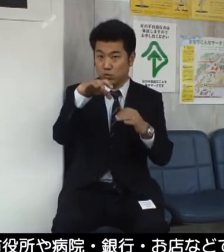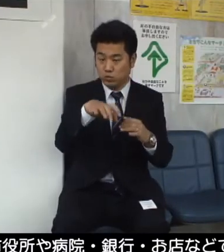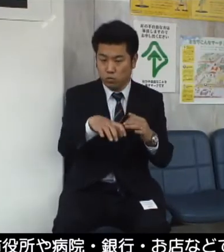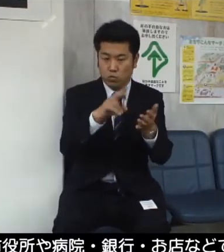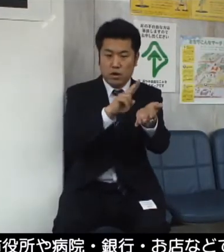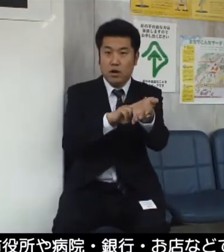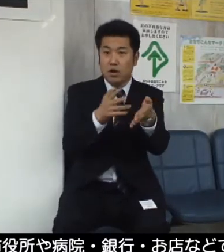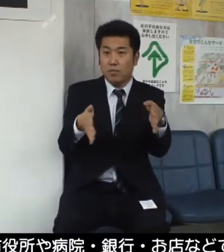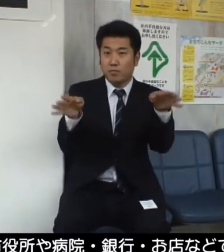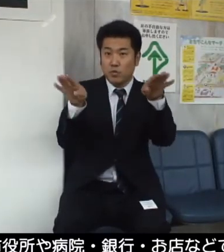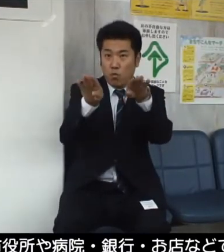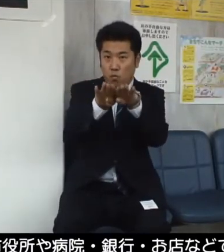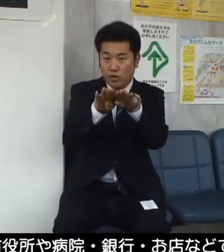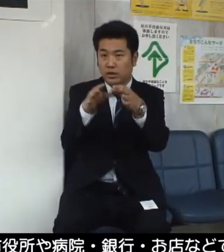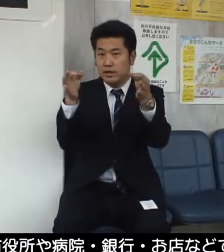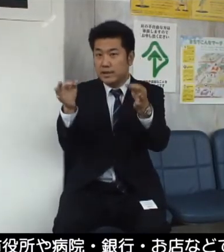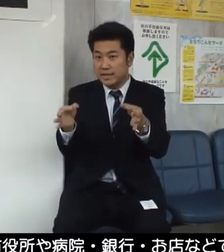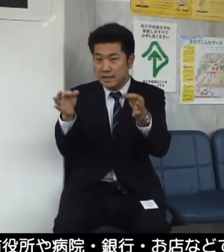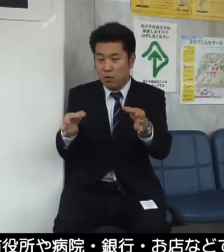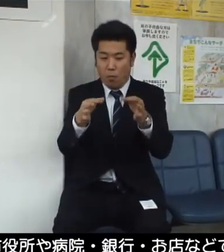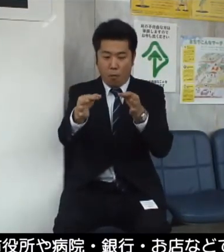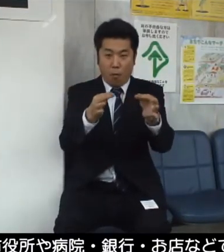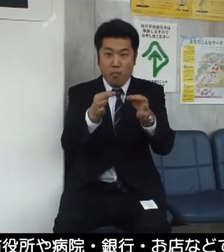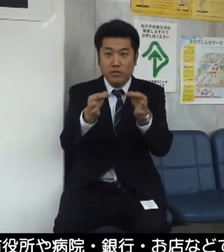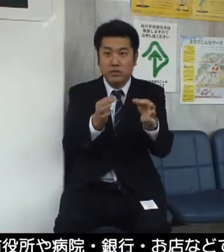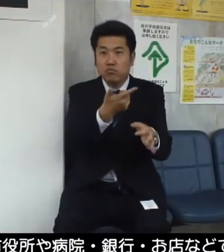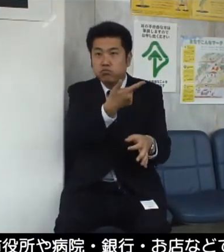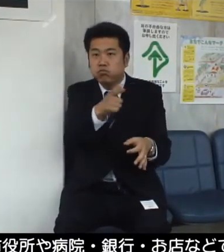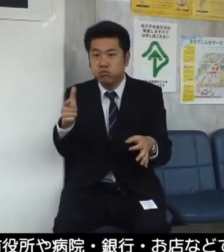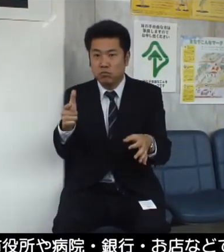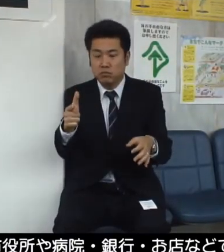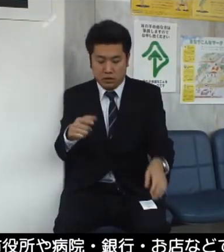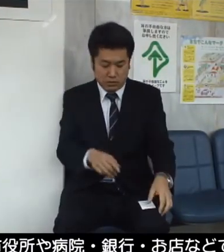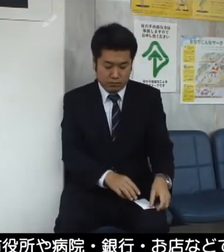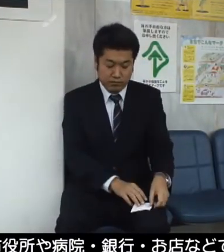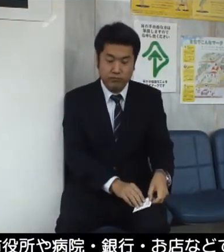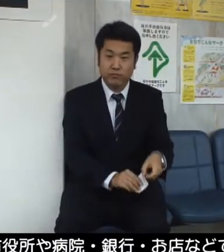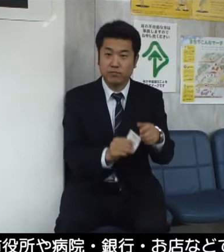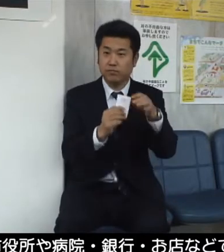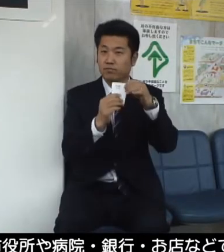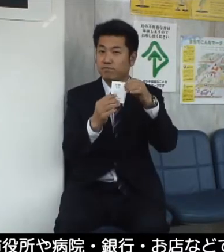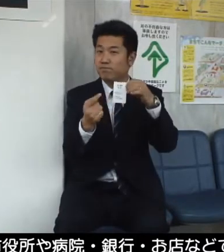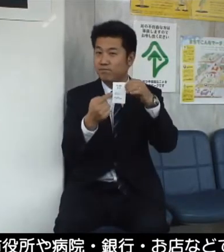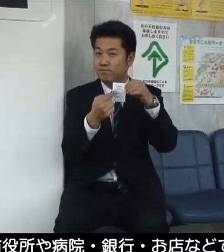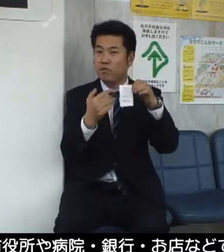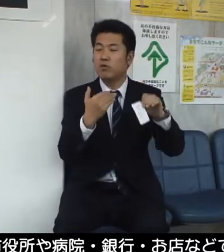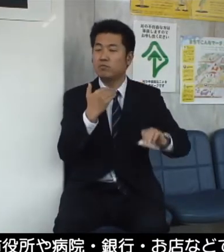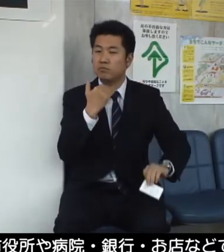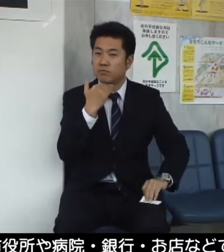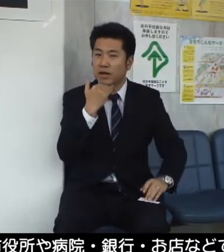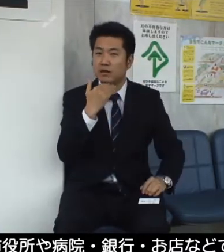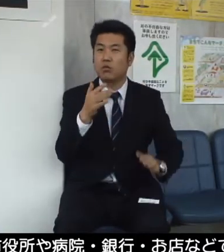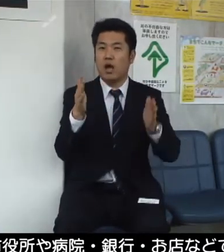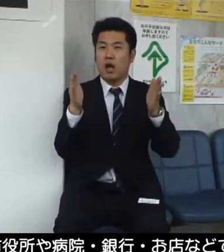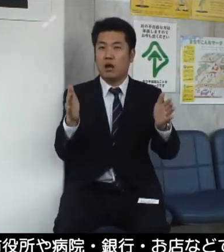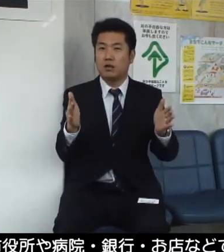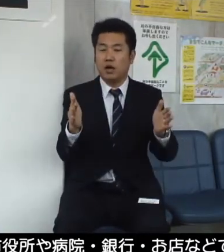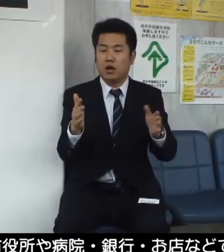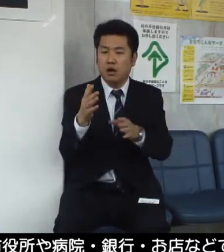市役所や病院、銀行、お店などで順番を待つ間は、